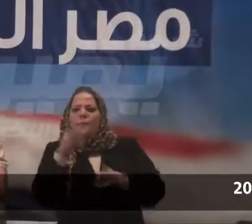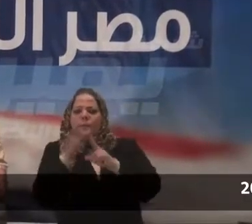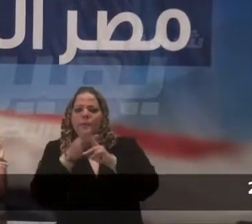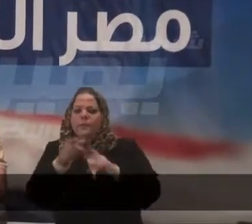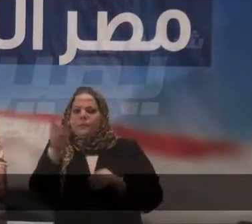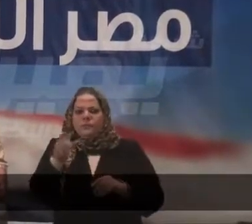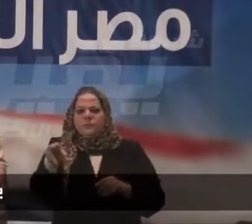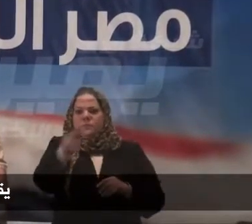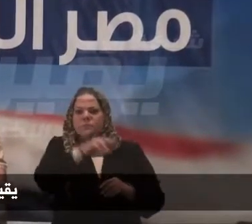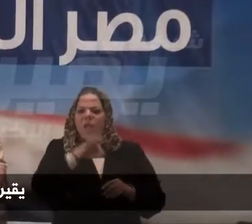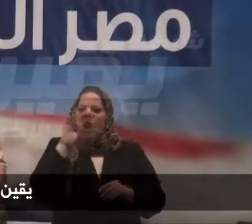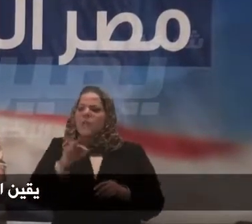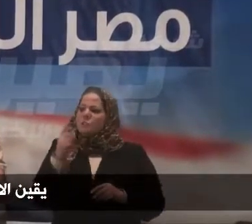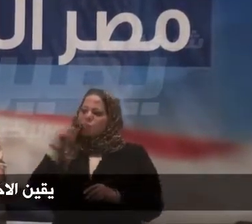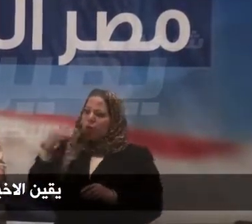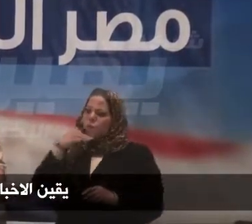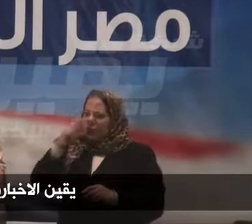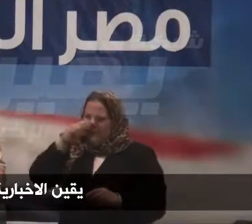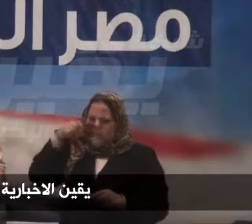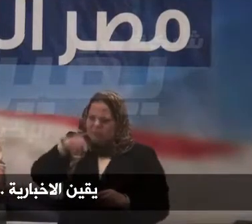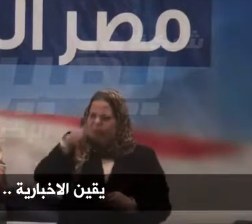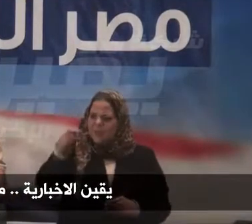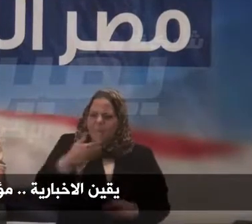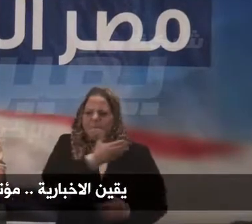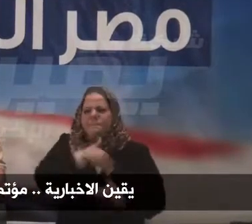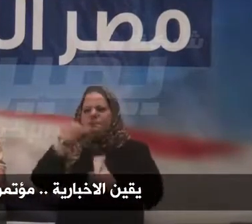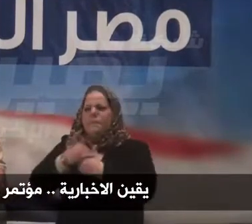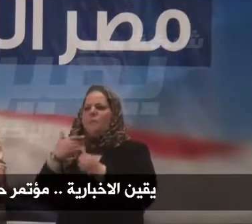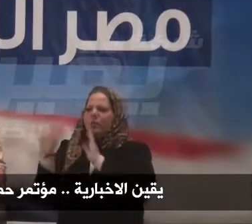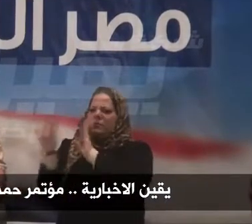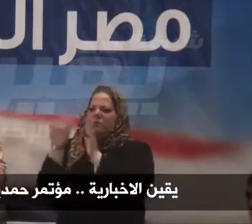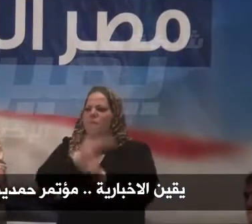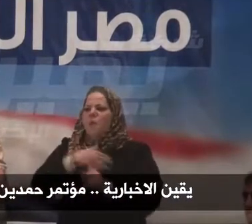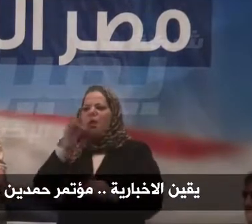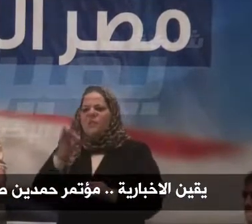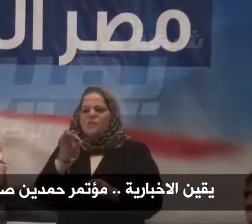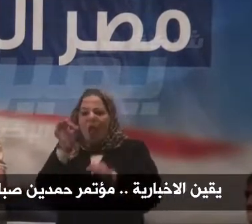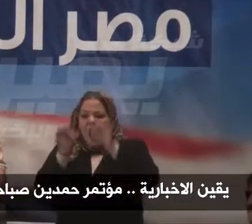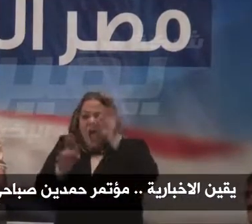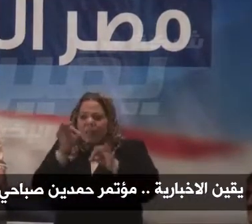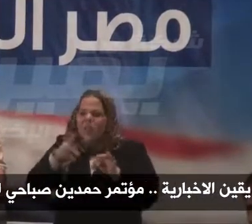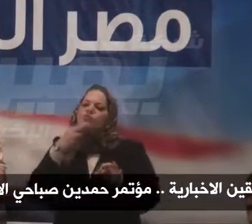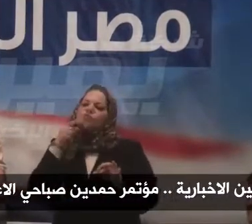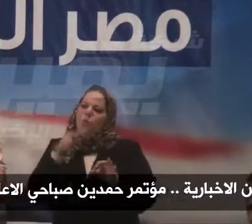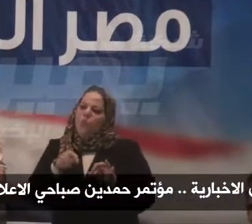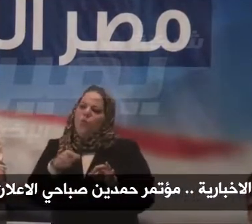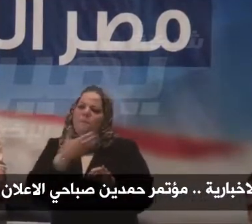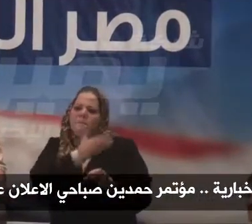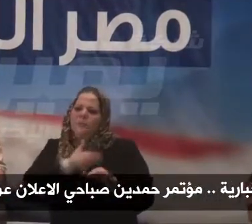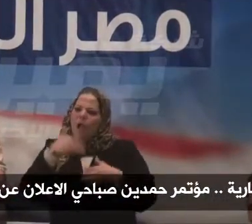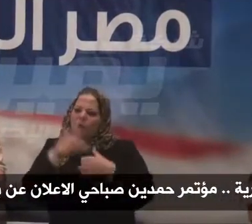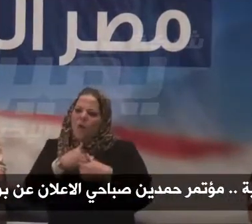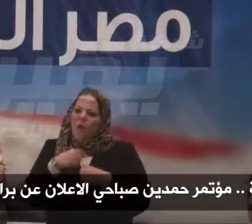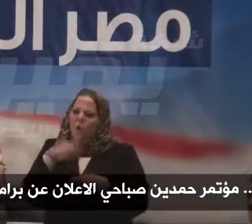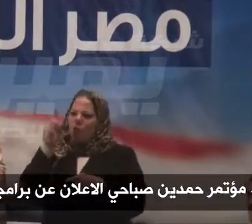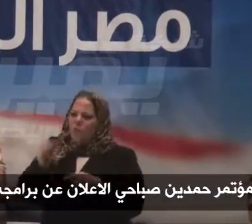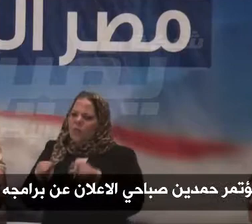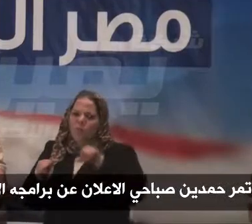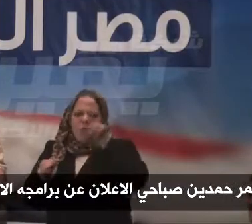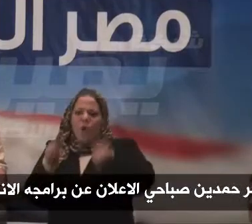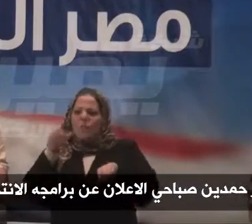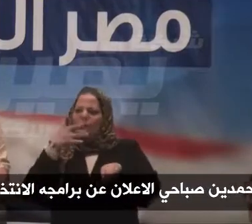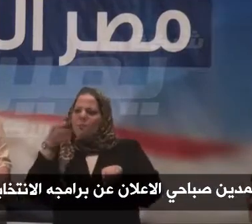لابد وأن يحاكم. هذا هو العدل الذي أعرفه، لا أحاكم أناس دون